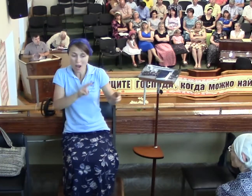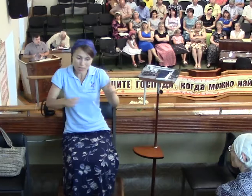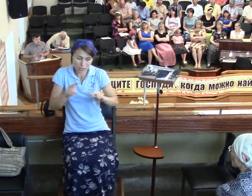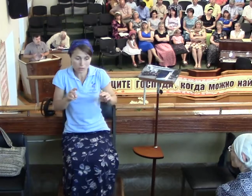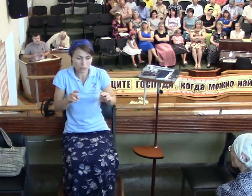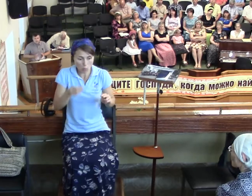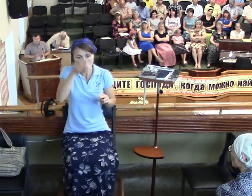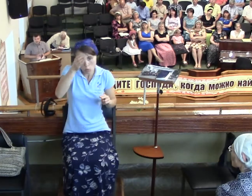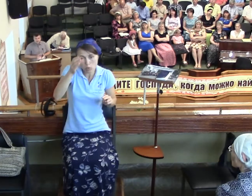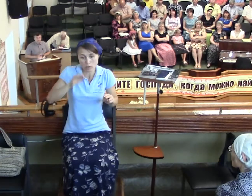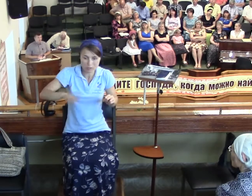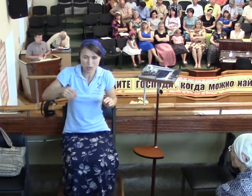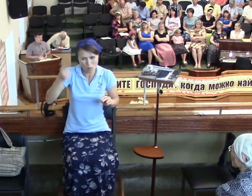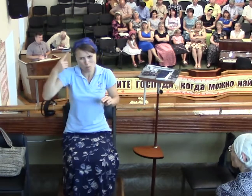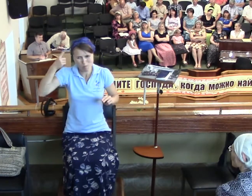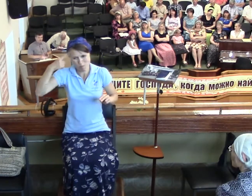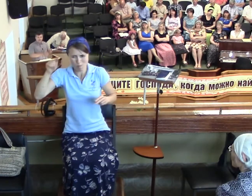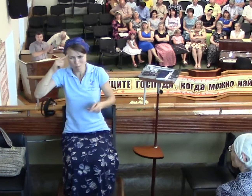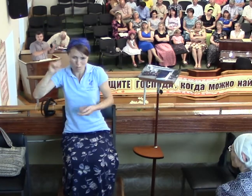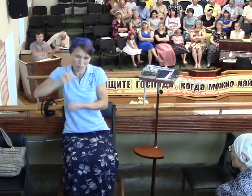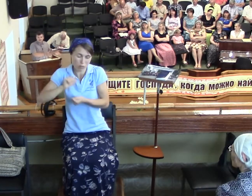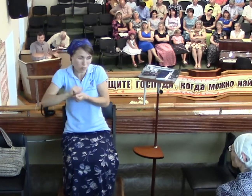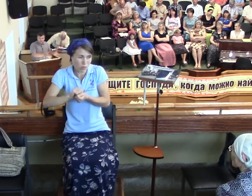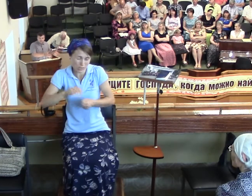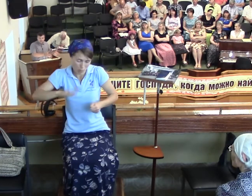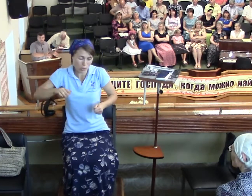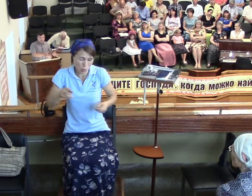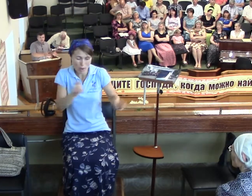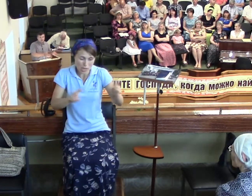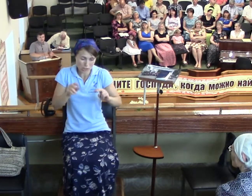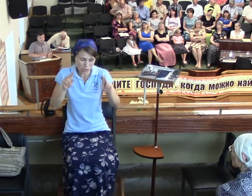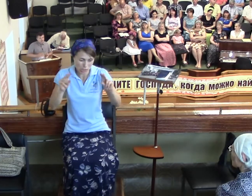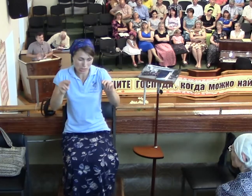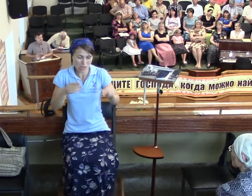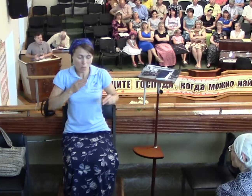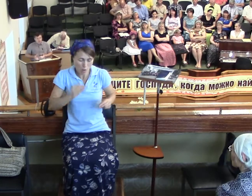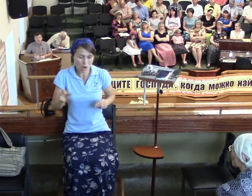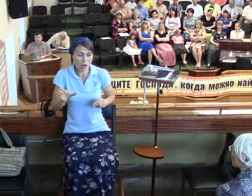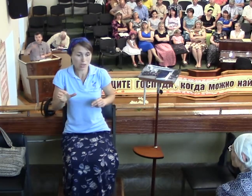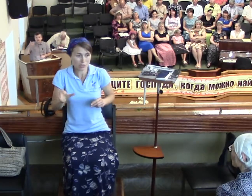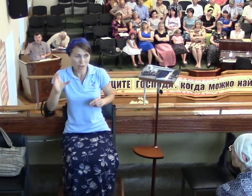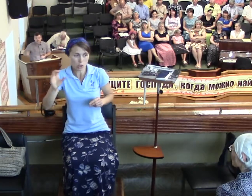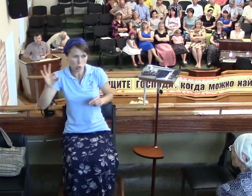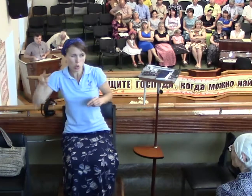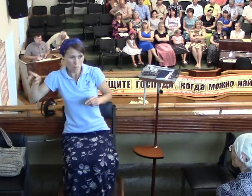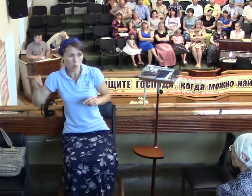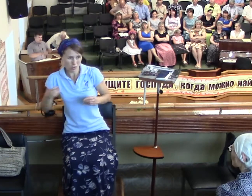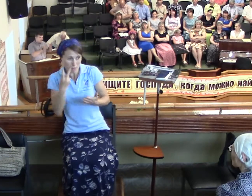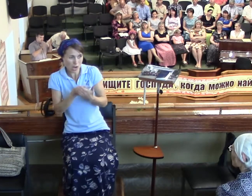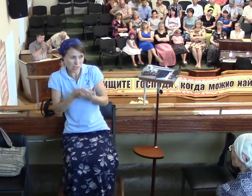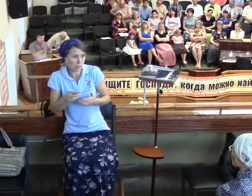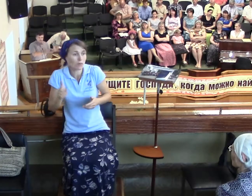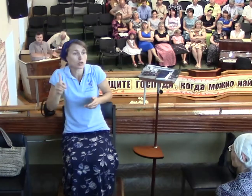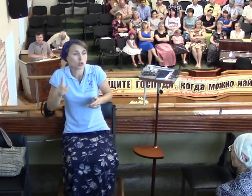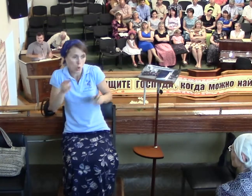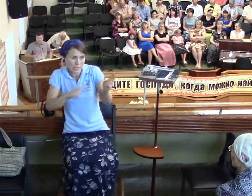в безумии. После этого он начинает его искать в богатстве. В этом не находит, говорит, я совершил очень многие дела, он